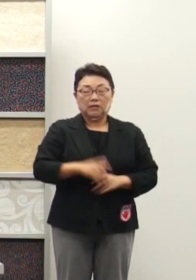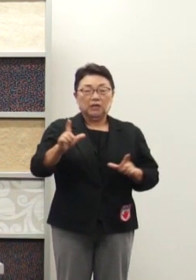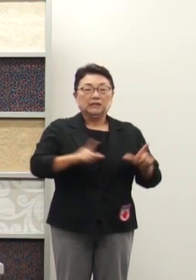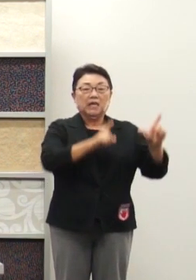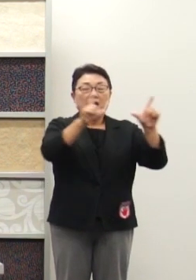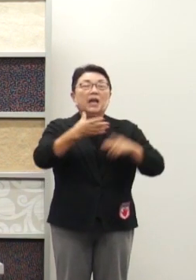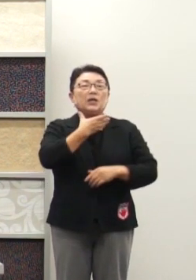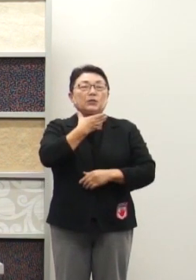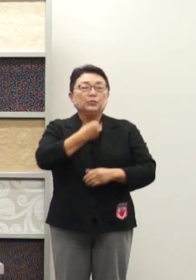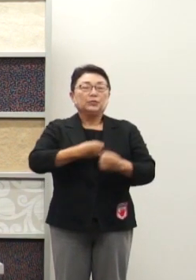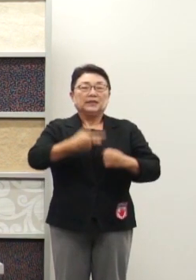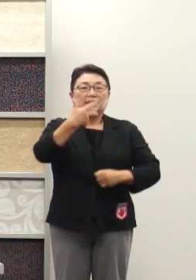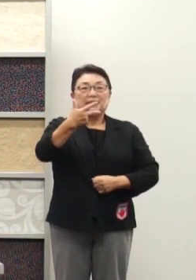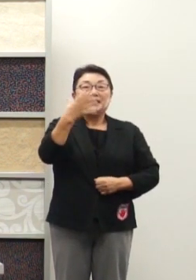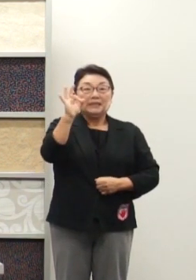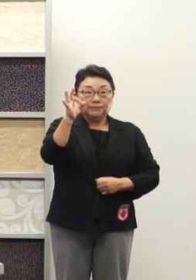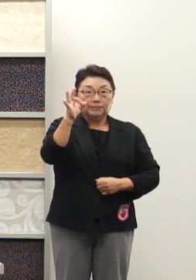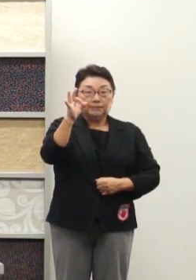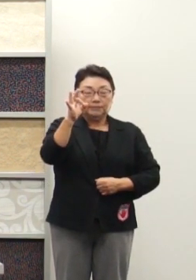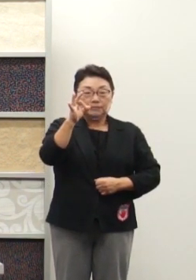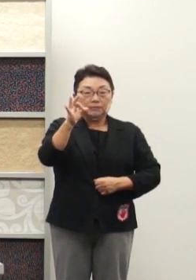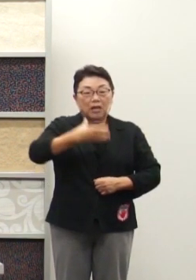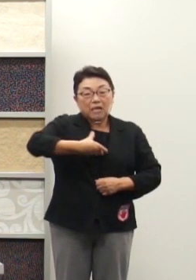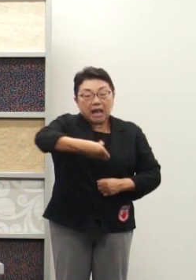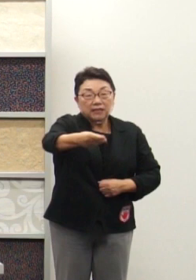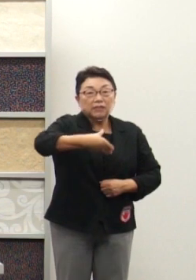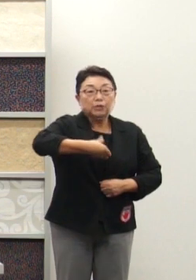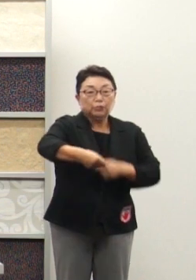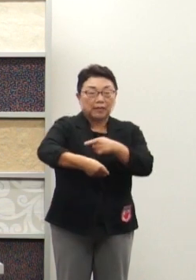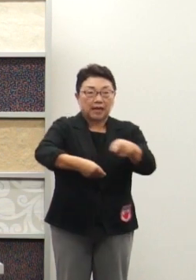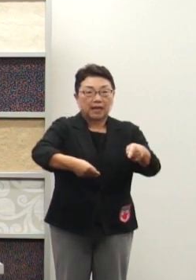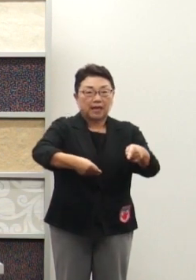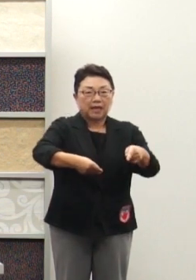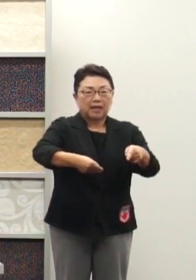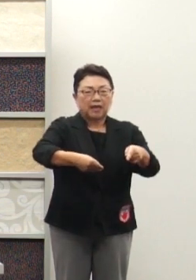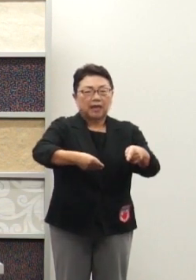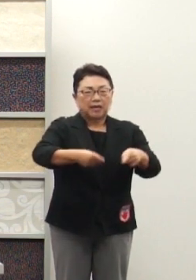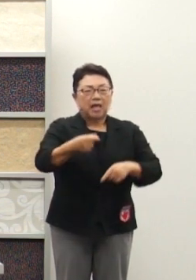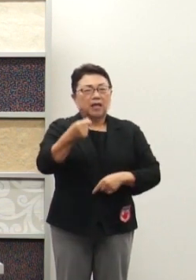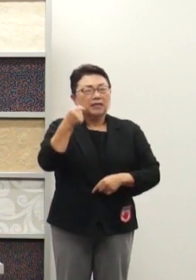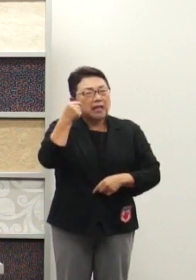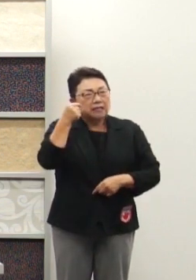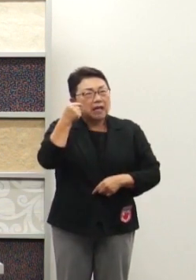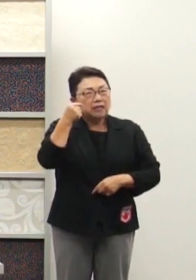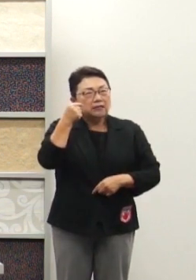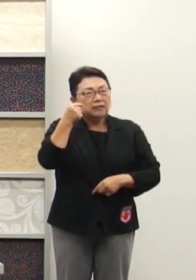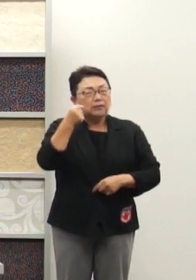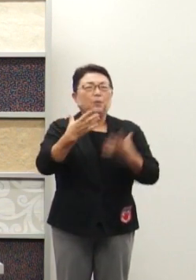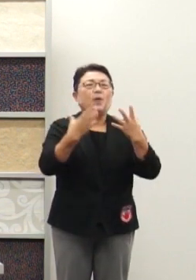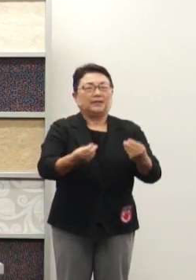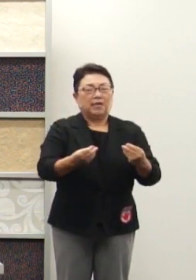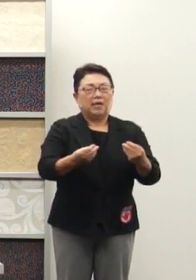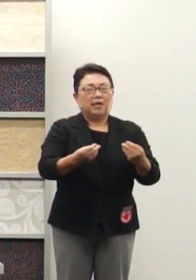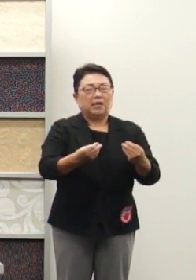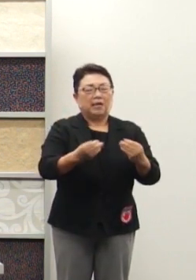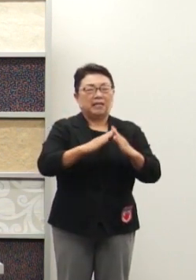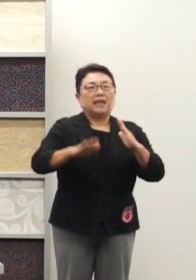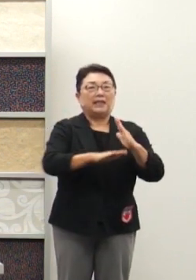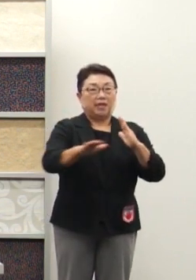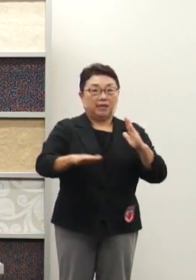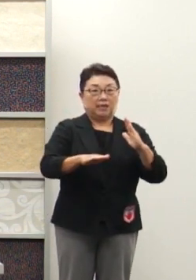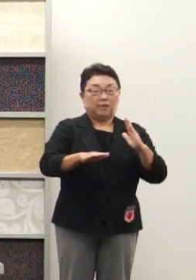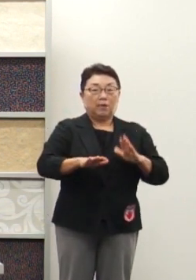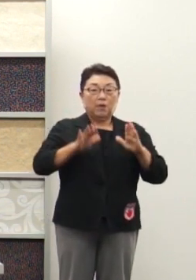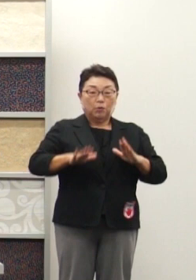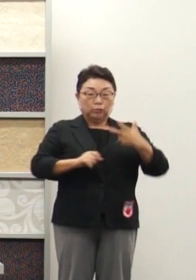生活福祉資金の特例貸付が受けられなくなった世帯に対しましては